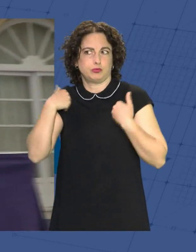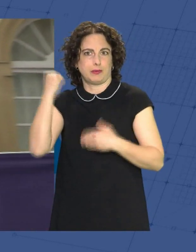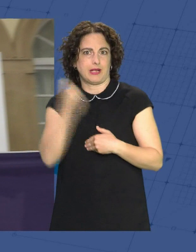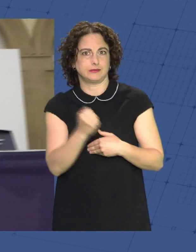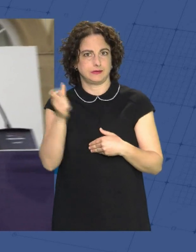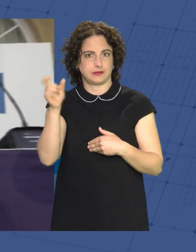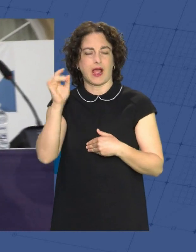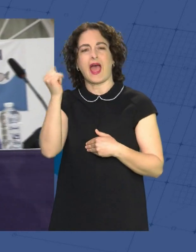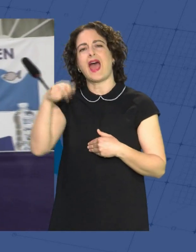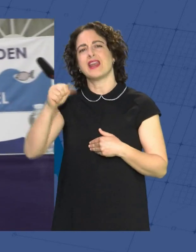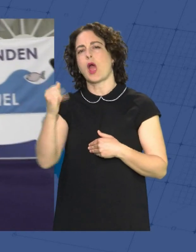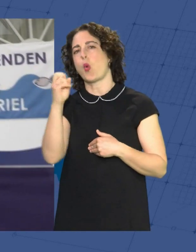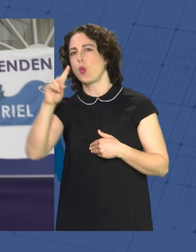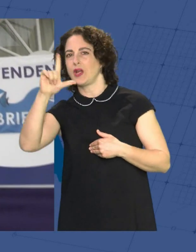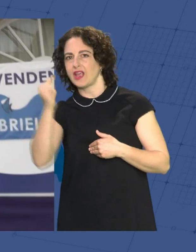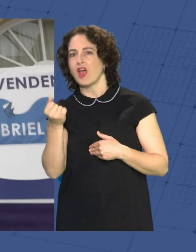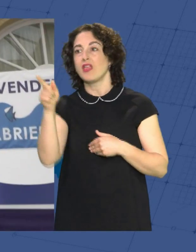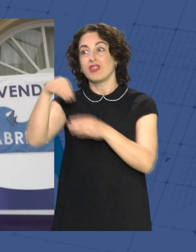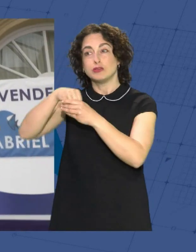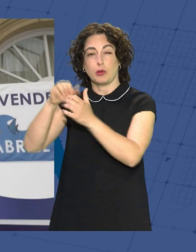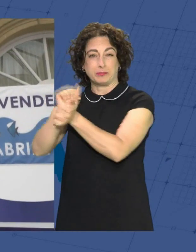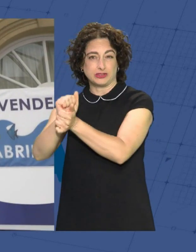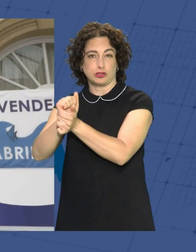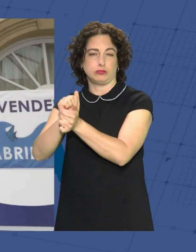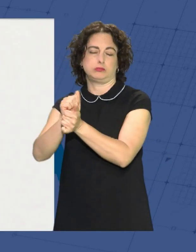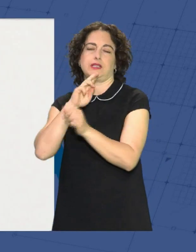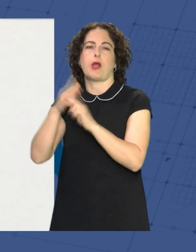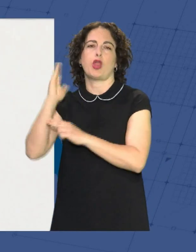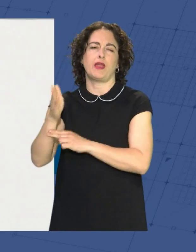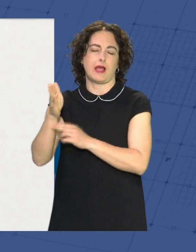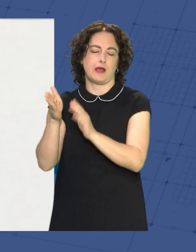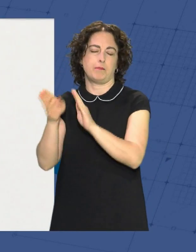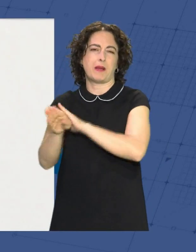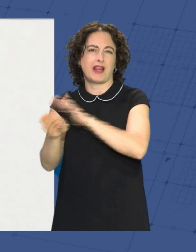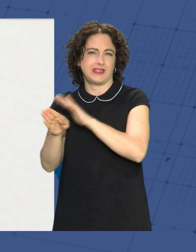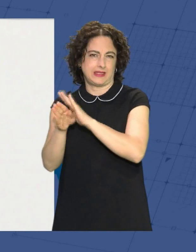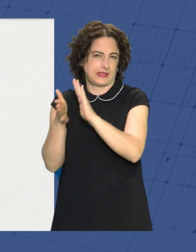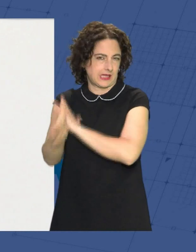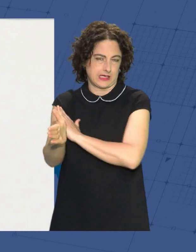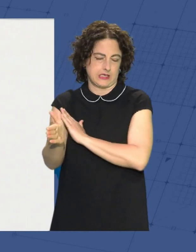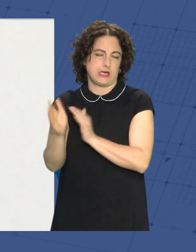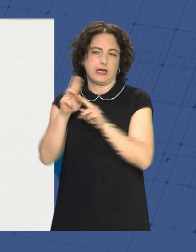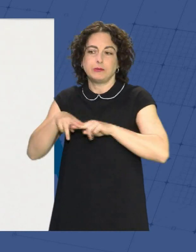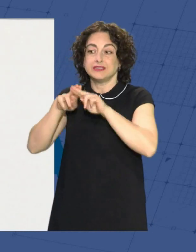Quezada, desde la prisión donde cumple una condena de prisión permanente revisable. Que si realmente está arrepentida